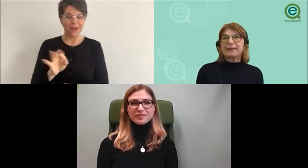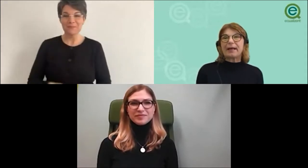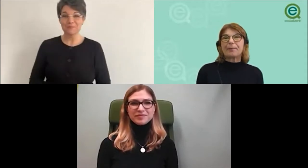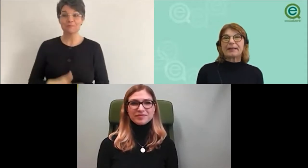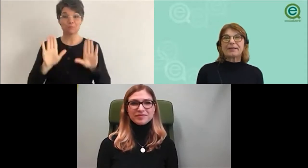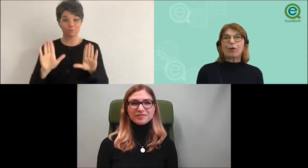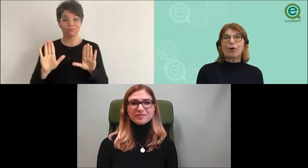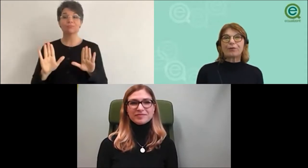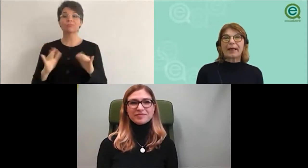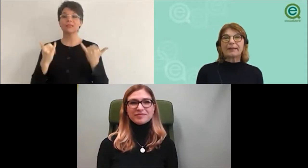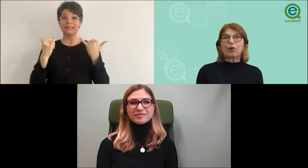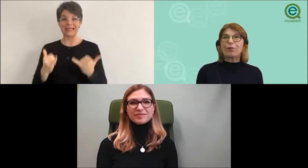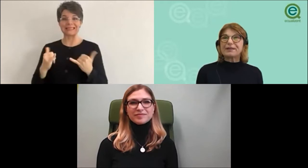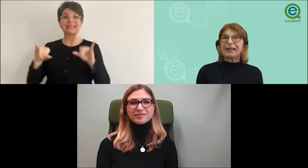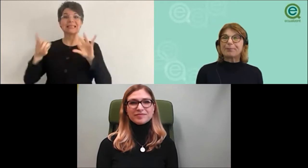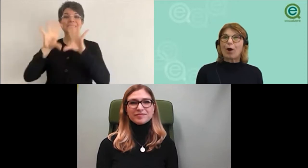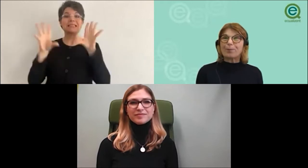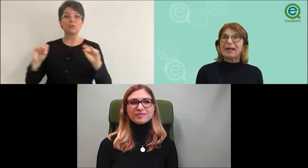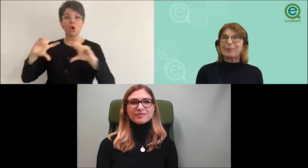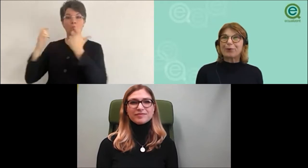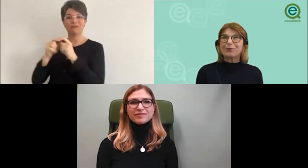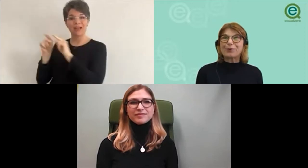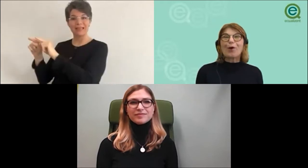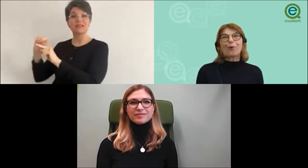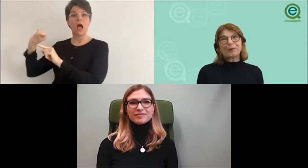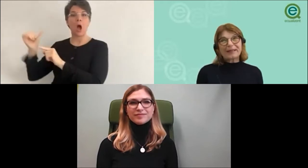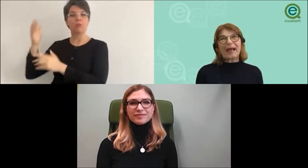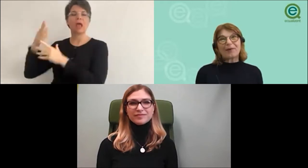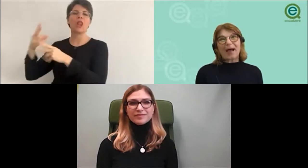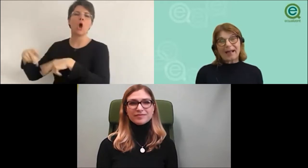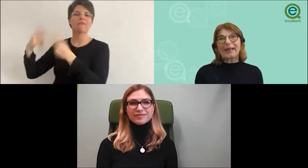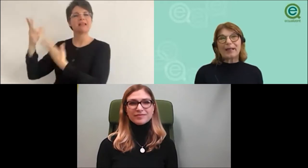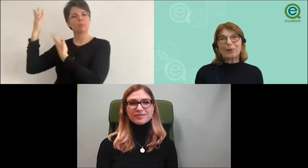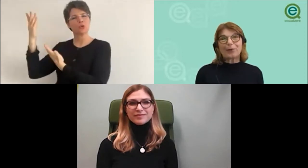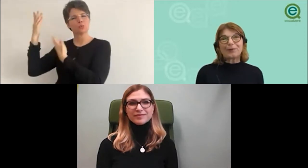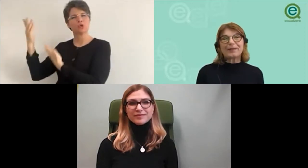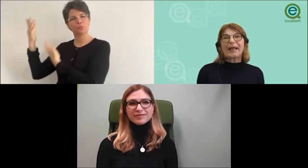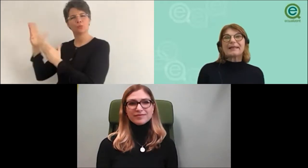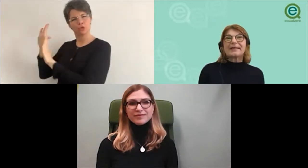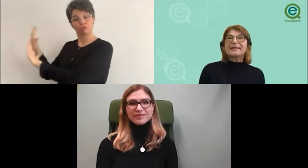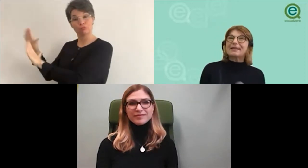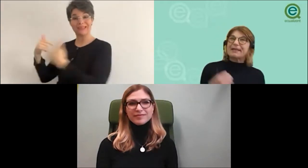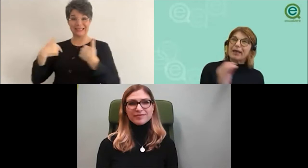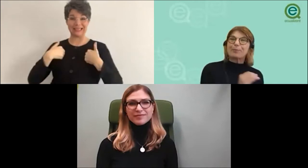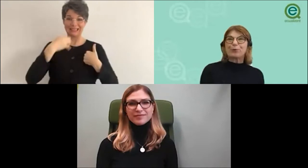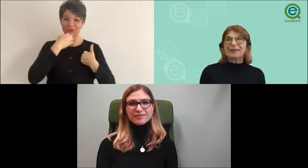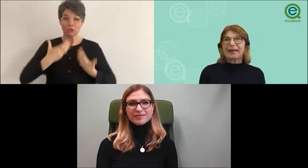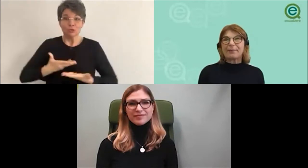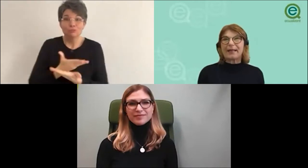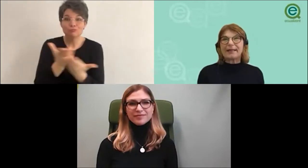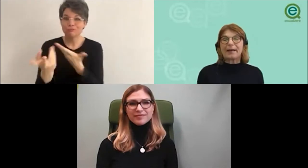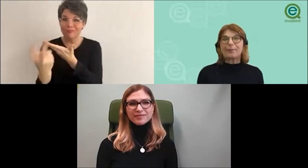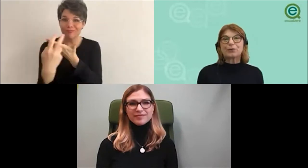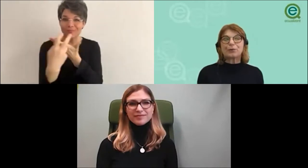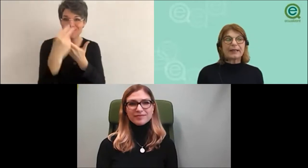wird bei der Zero-Konferenz offiziell im Hauptsaal begrüßt und ich darf all jene begrüßen, die sich direkt bei uns